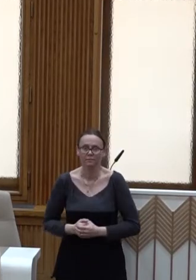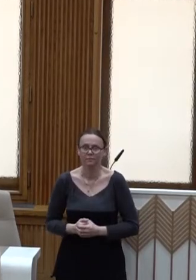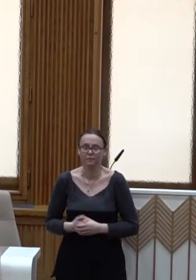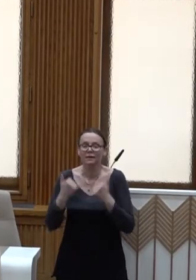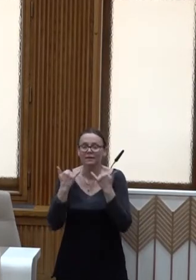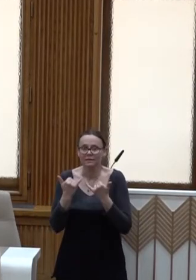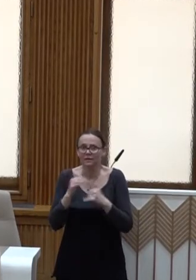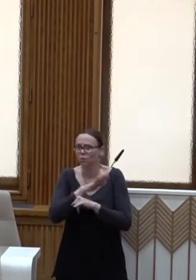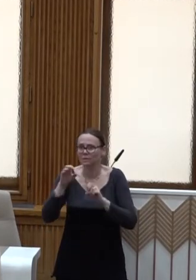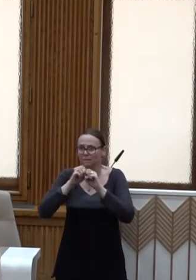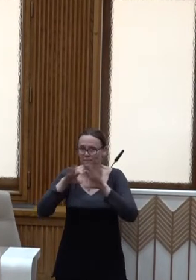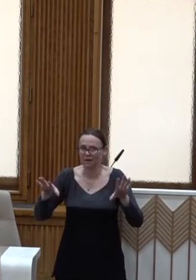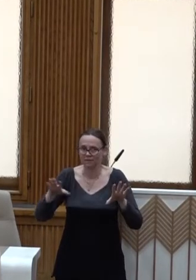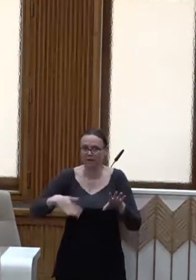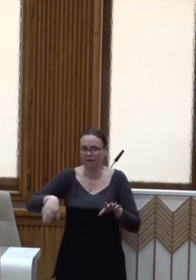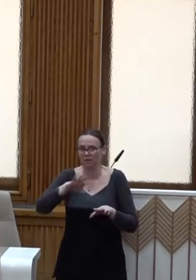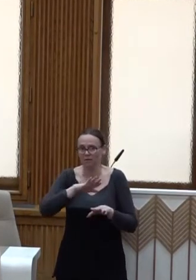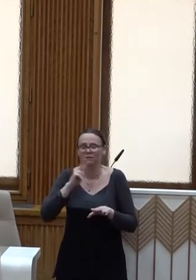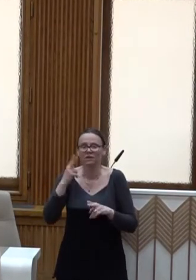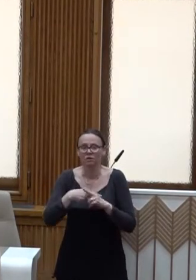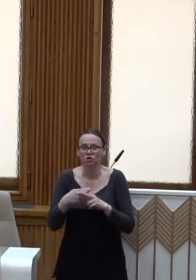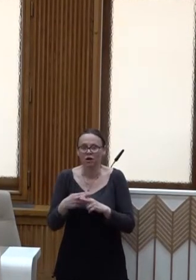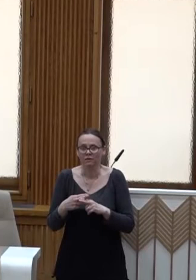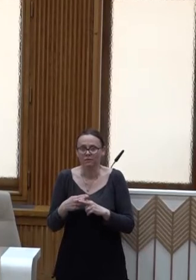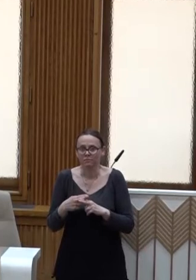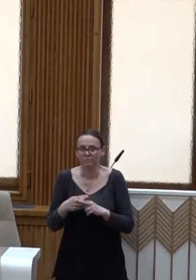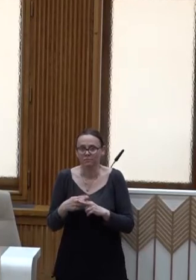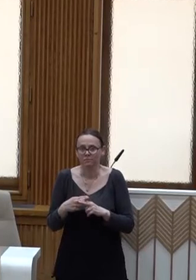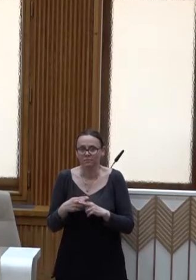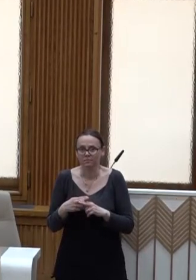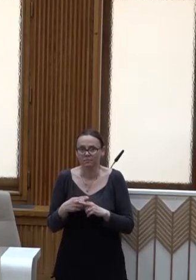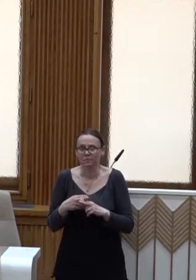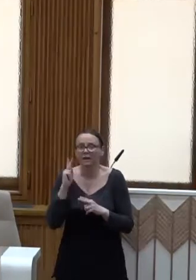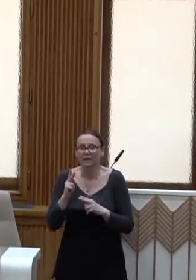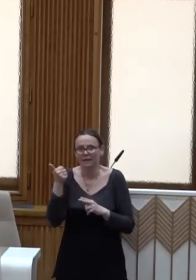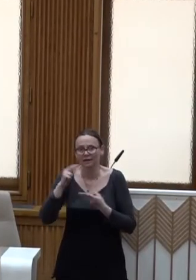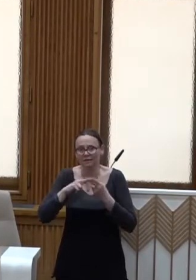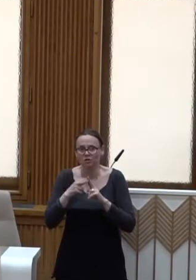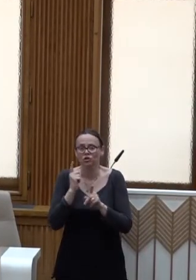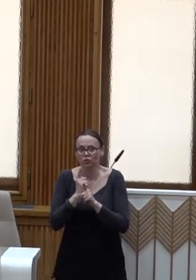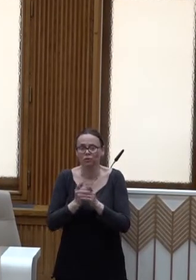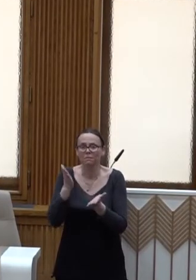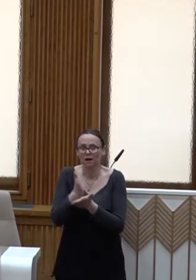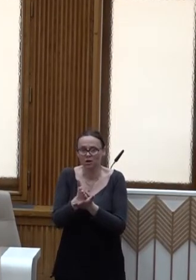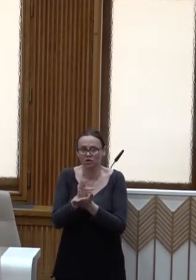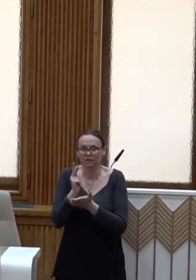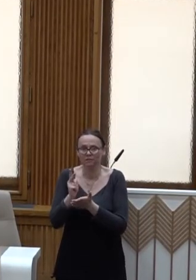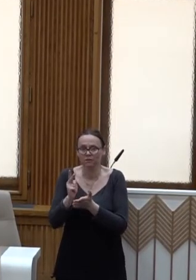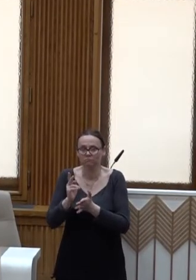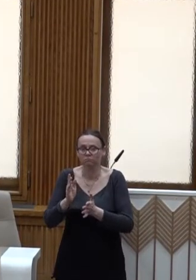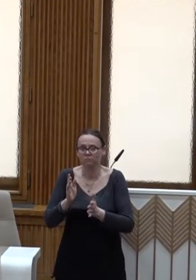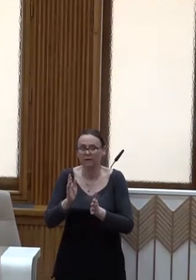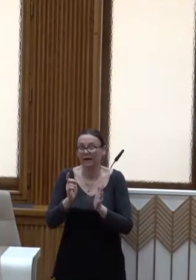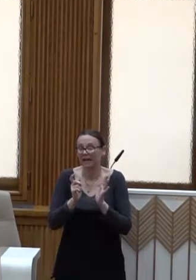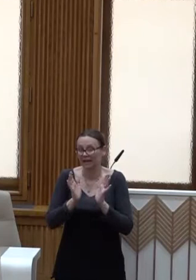Zdaj vse medije v državi, ki na nek način tudi spadate v kritično